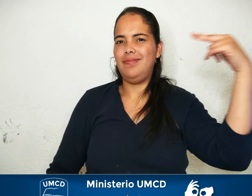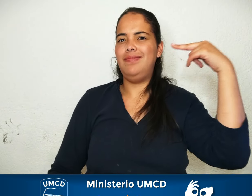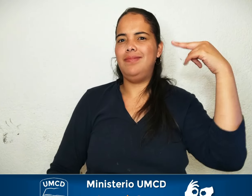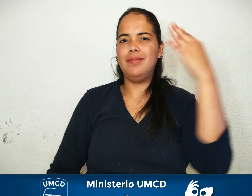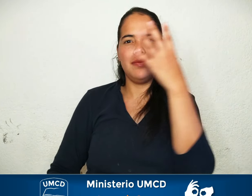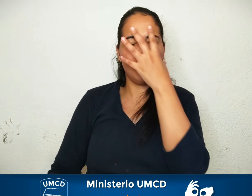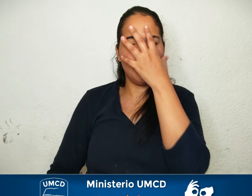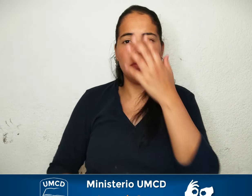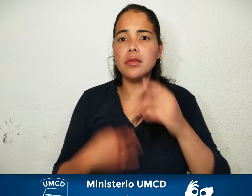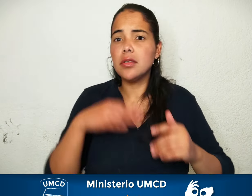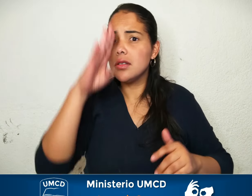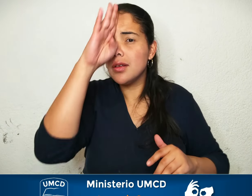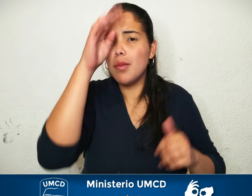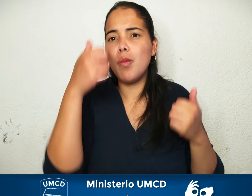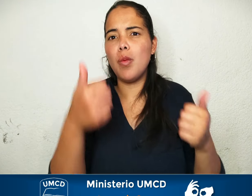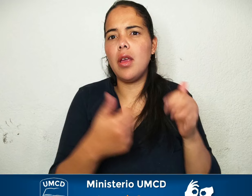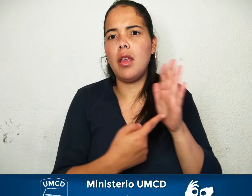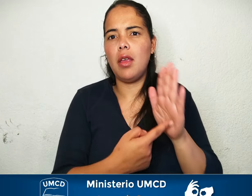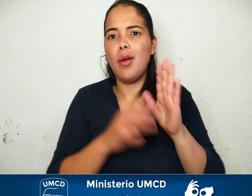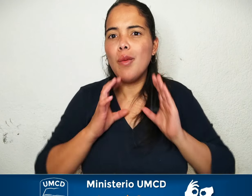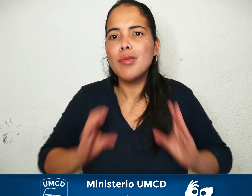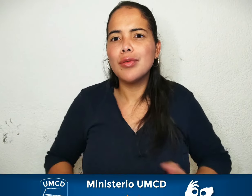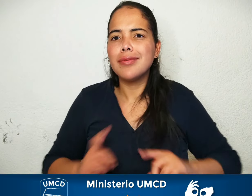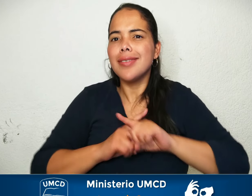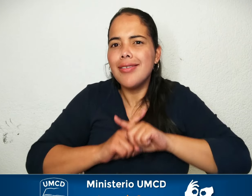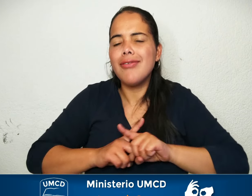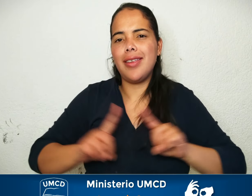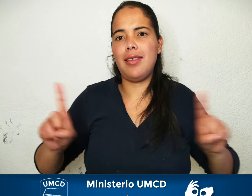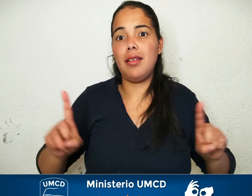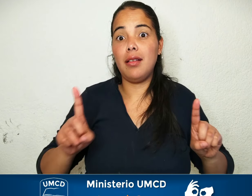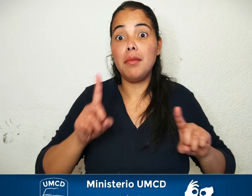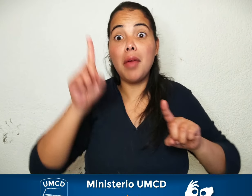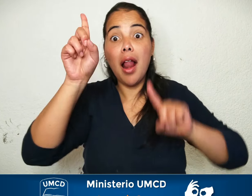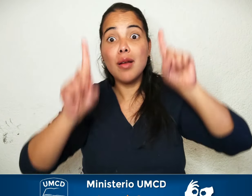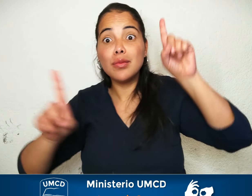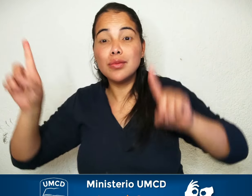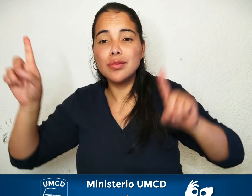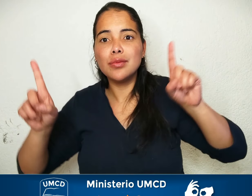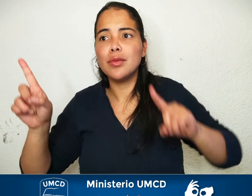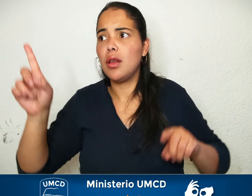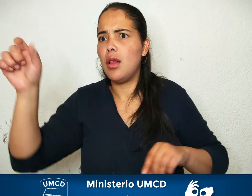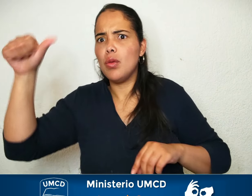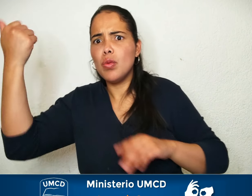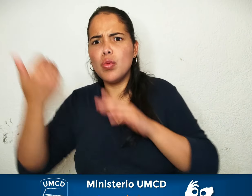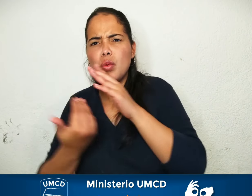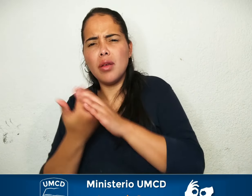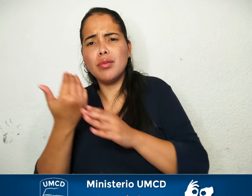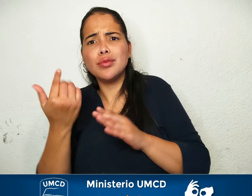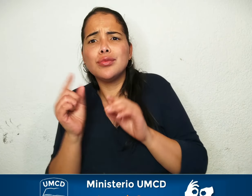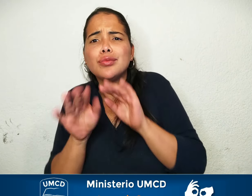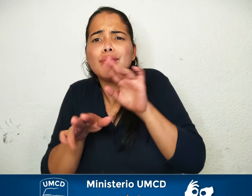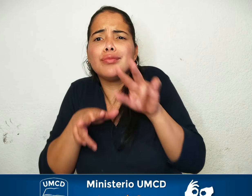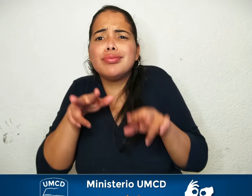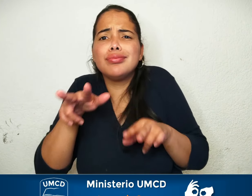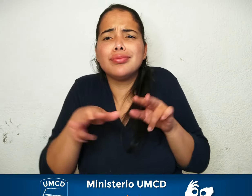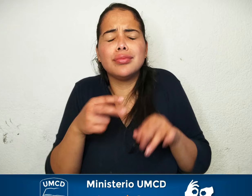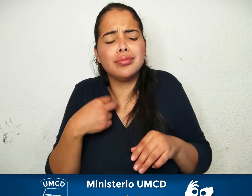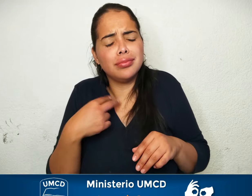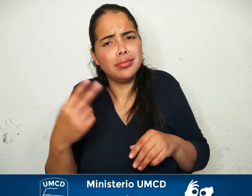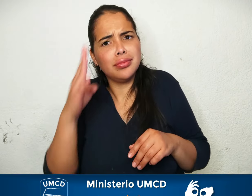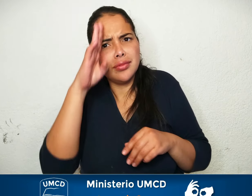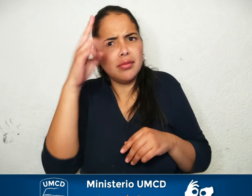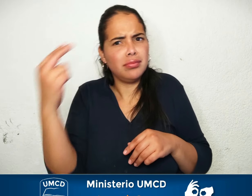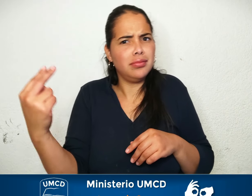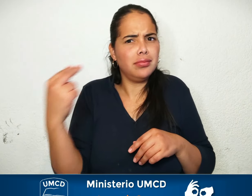las cosas que podemos o no debemos hacer. Pero hay algunas personas que están recién acercándose a Dios y